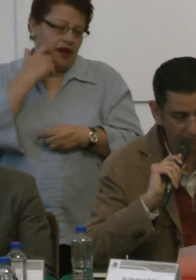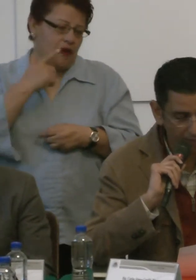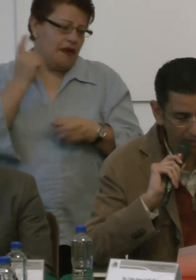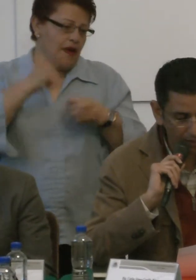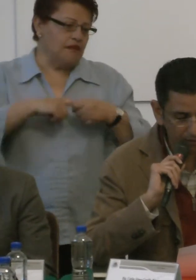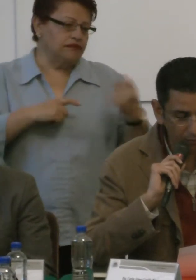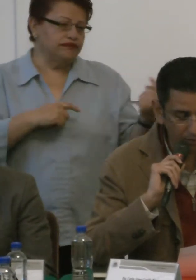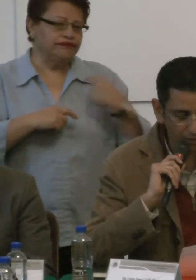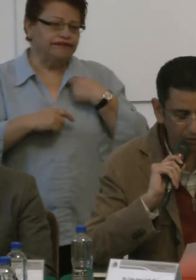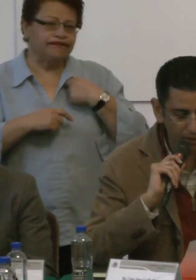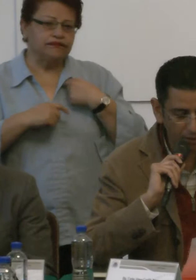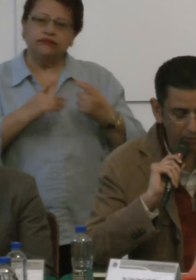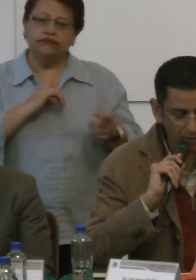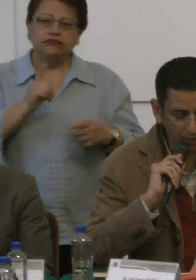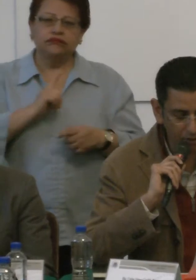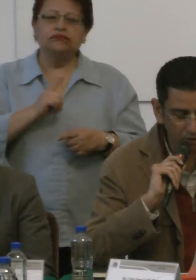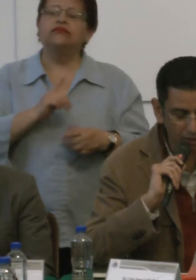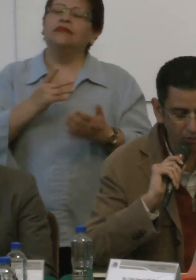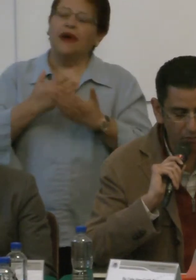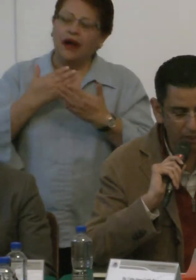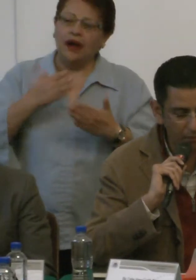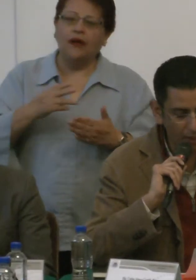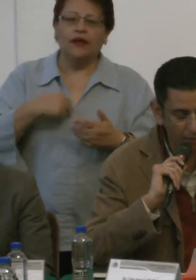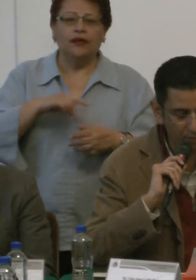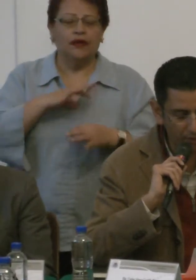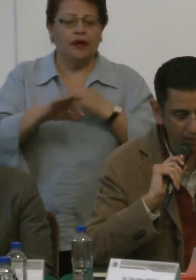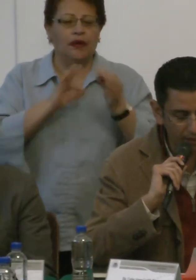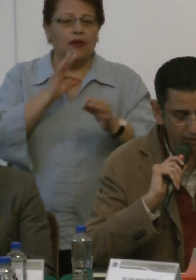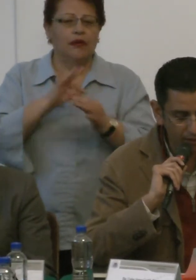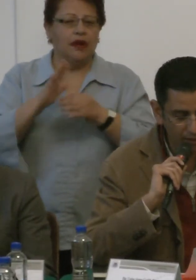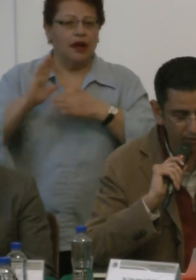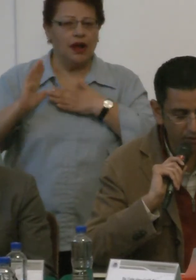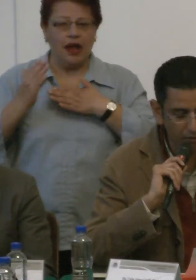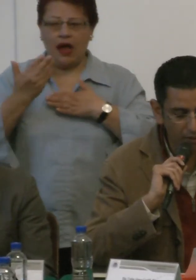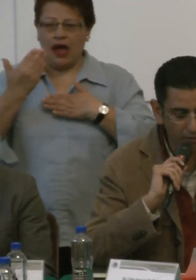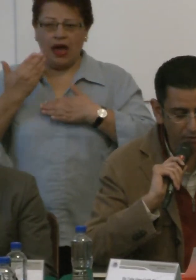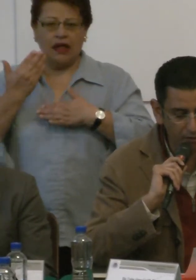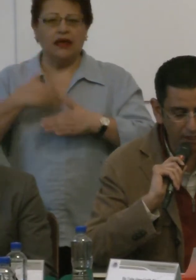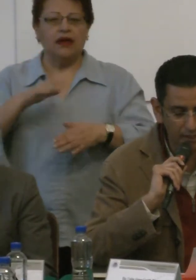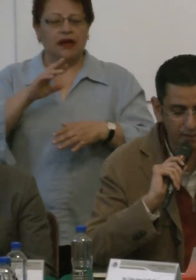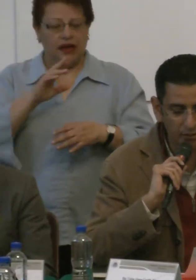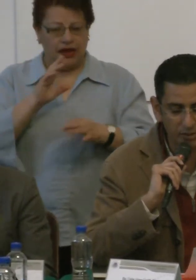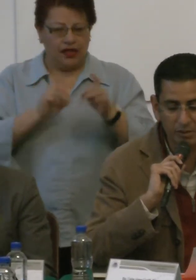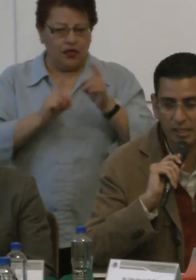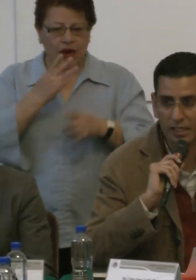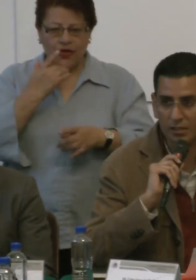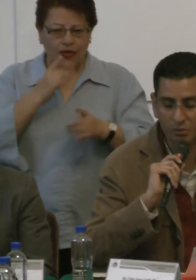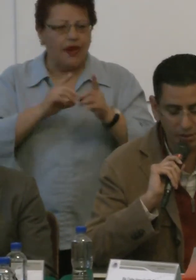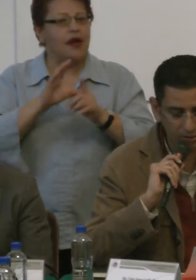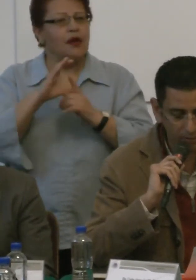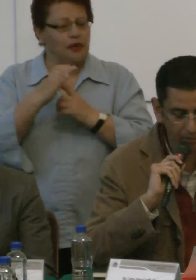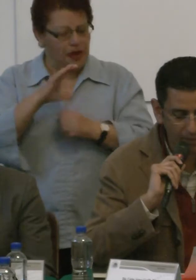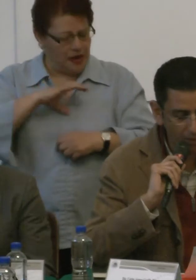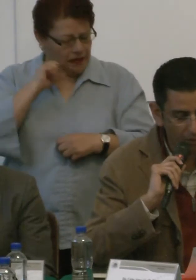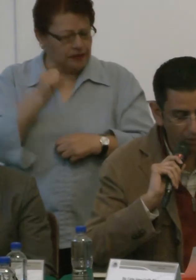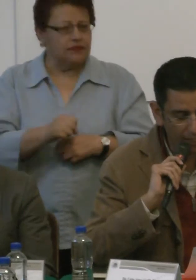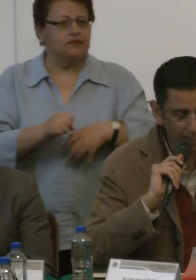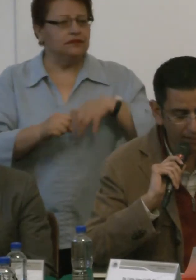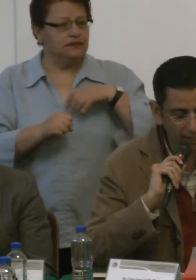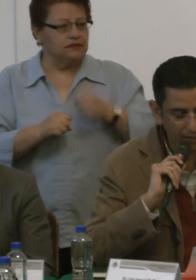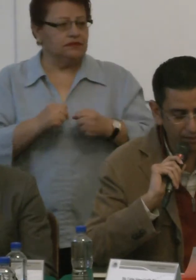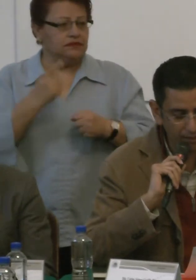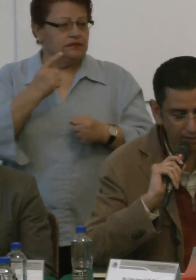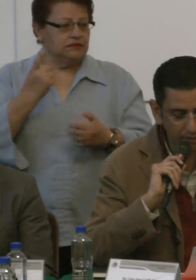vida. Estamos en otra etapa donde nos toca cumplir la palabra empeñada y no tengo la menor duda que esta comisión hará el esfuerzo